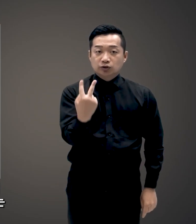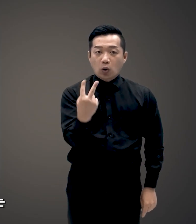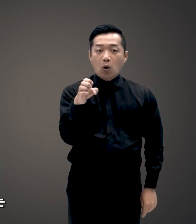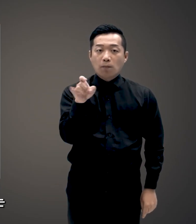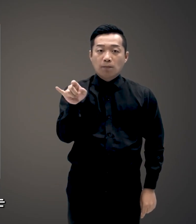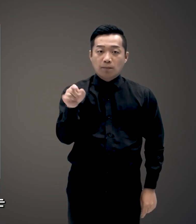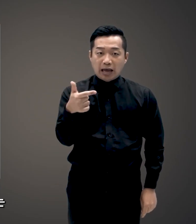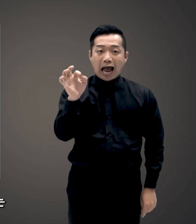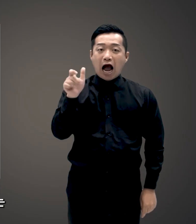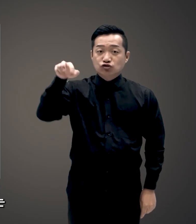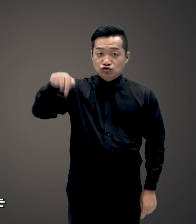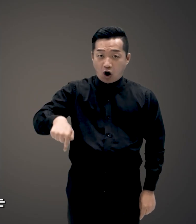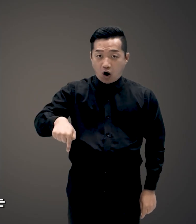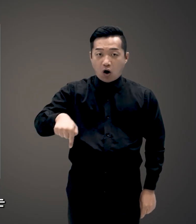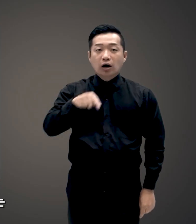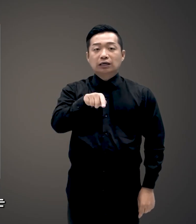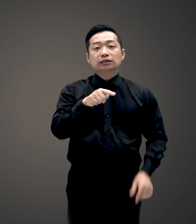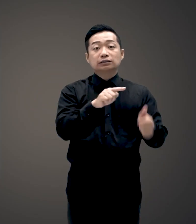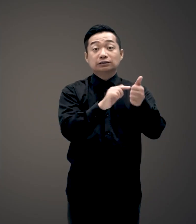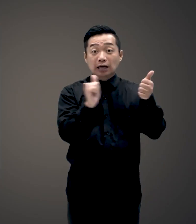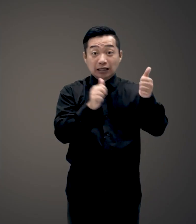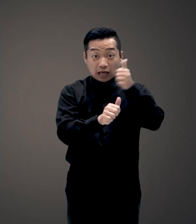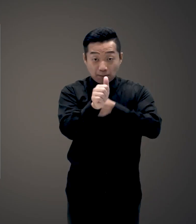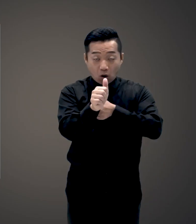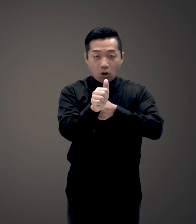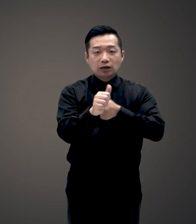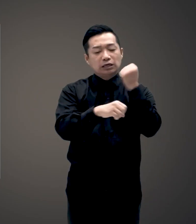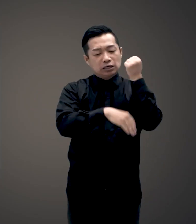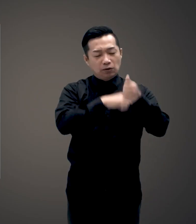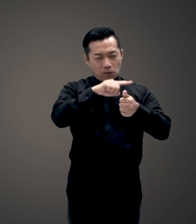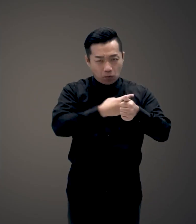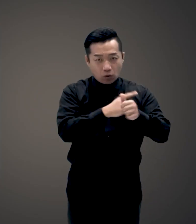대표되는 형이상학적 비관론이다. 그리고